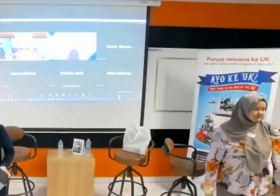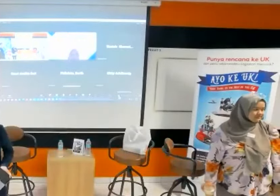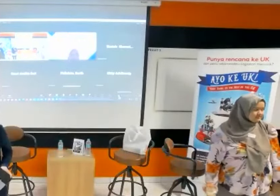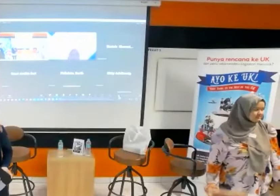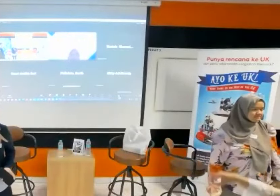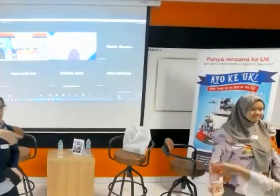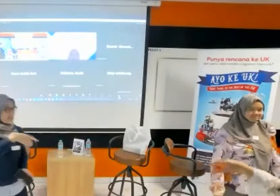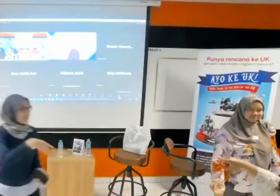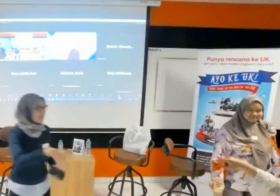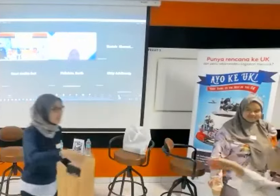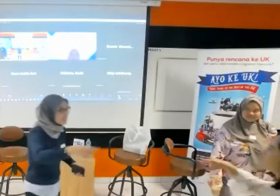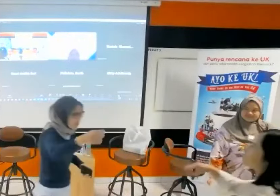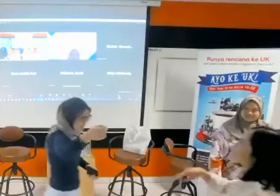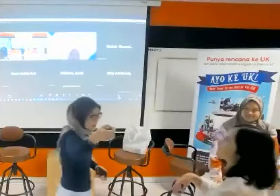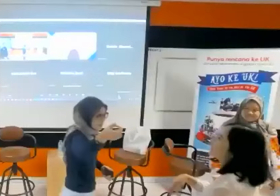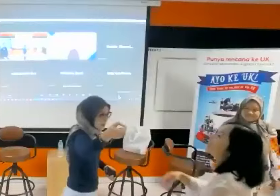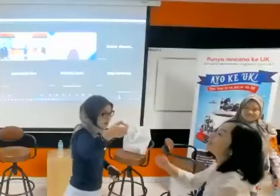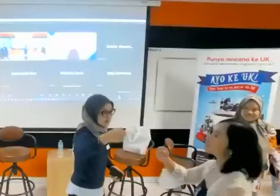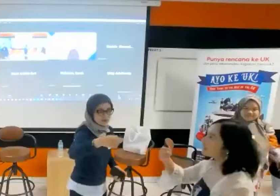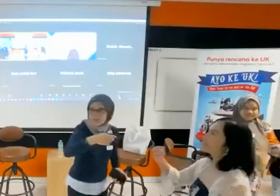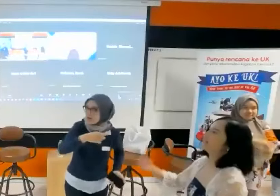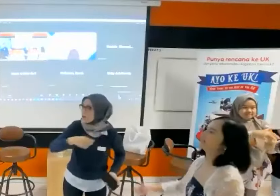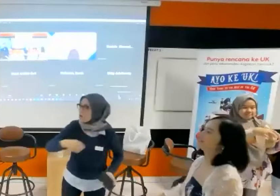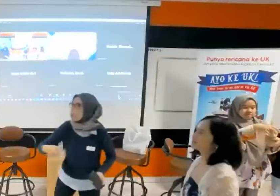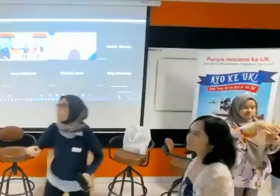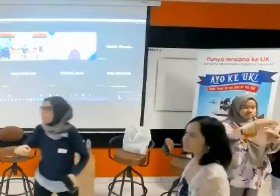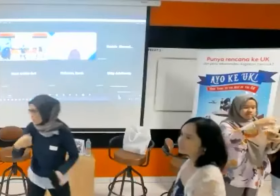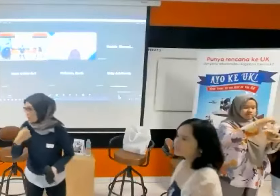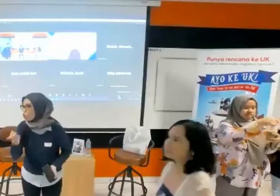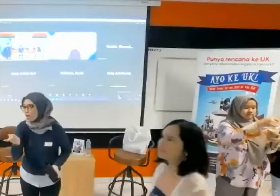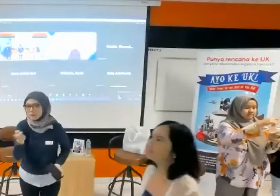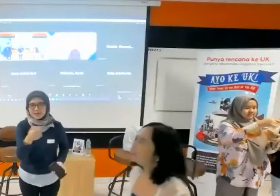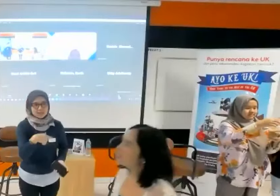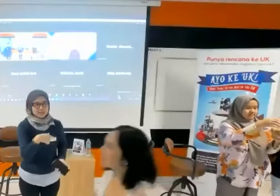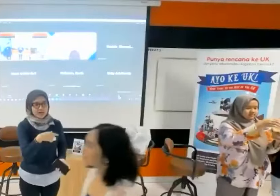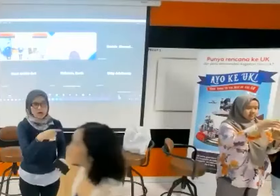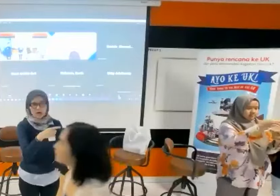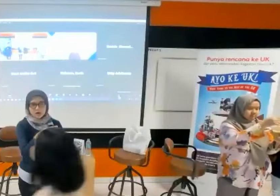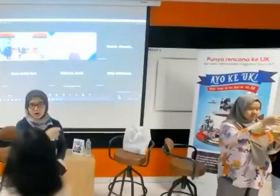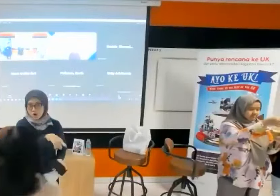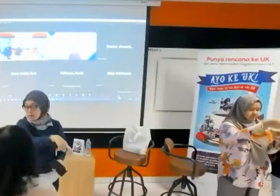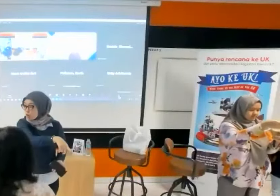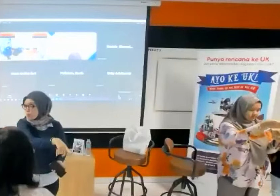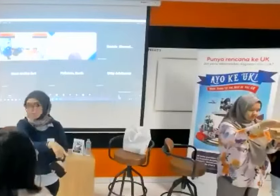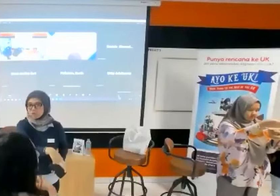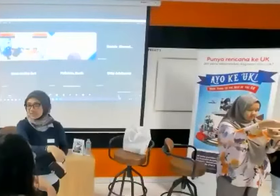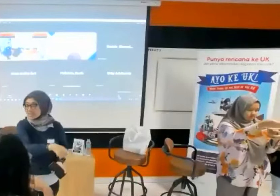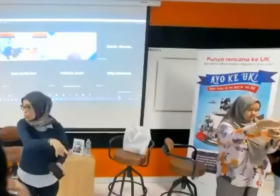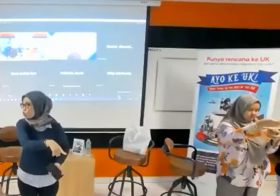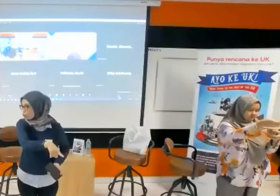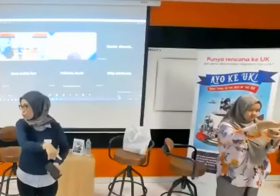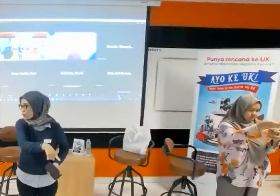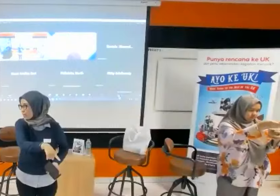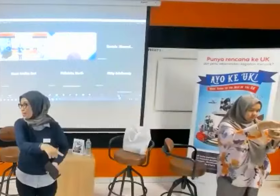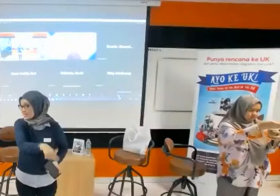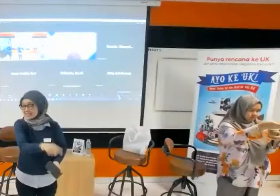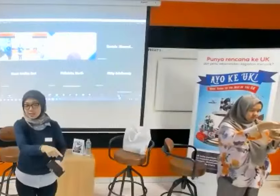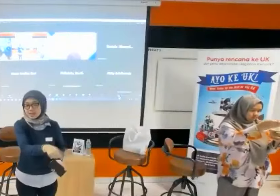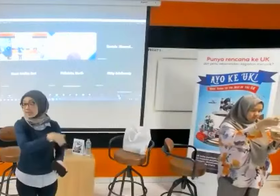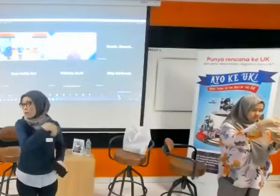bolehari Gimana Ki aku YouTube ya YouTube aja gak apaapa break aman